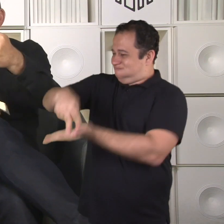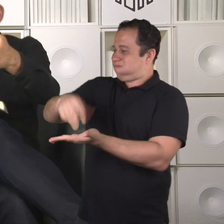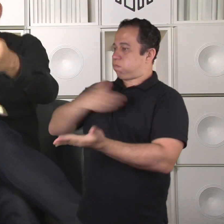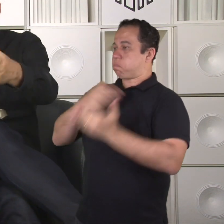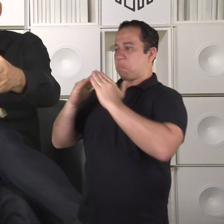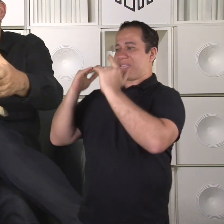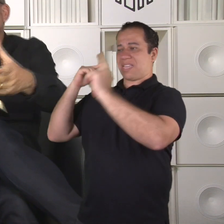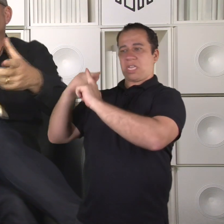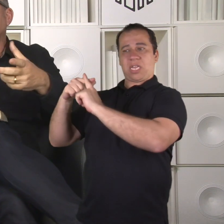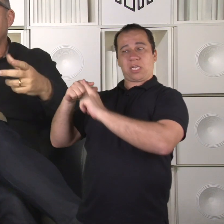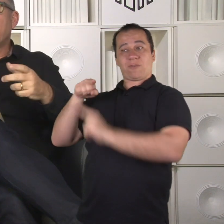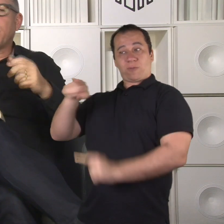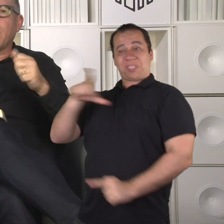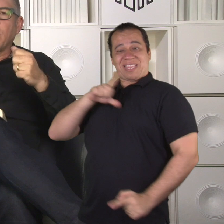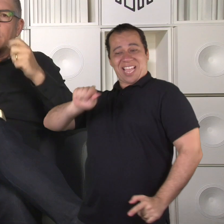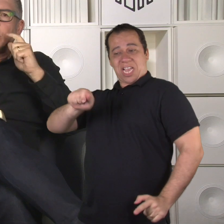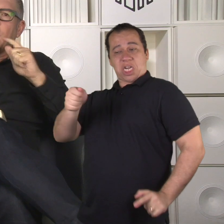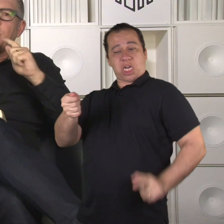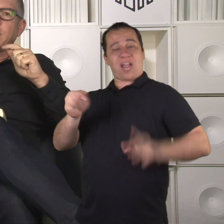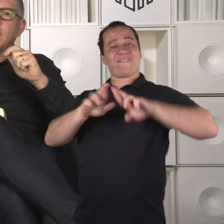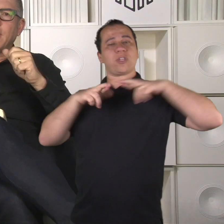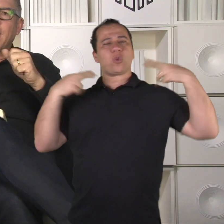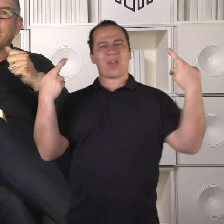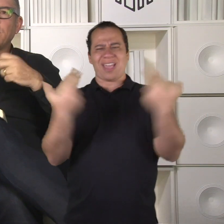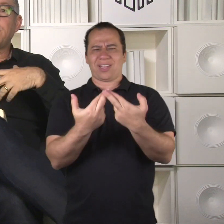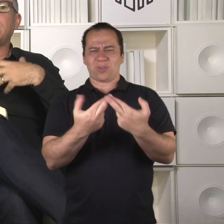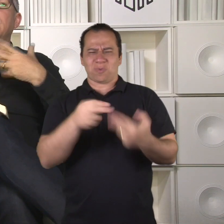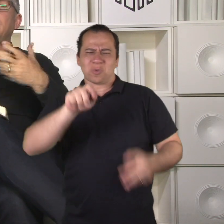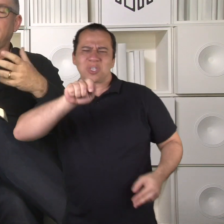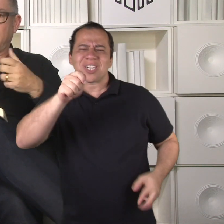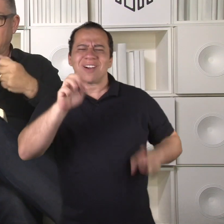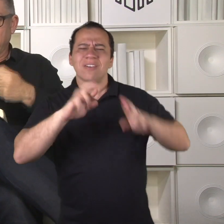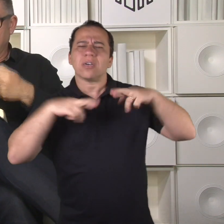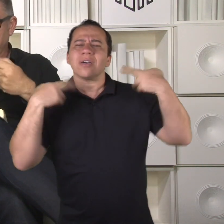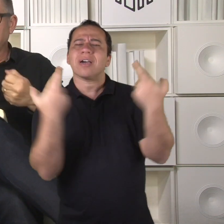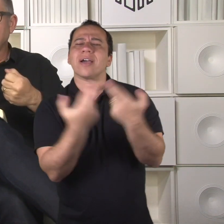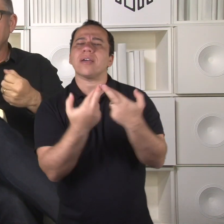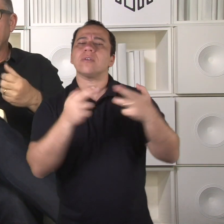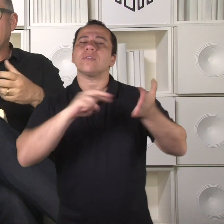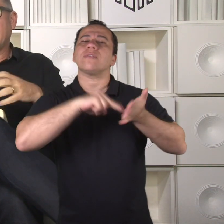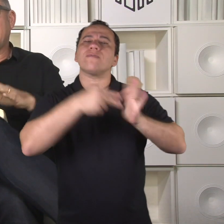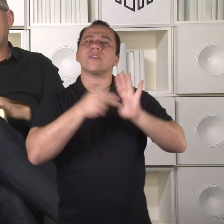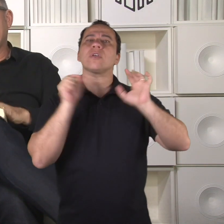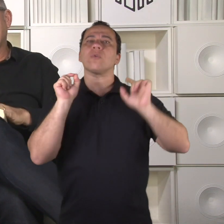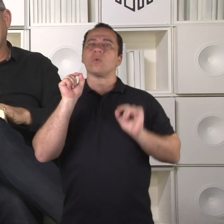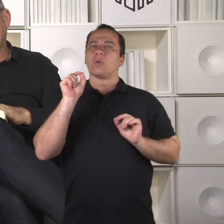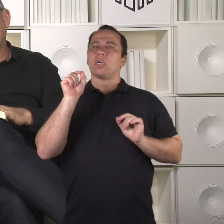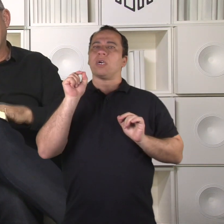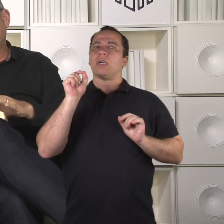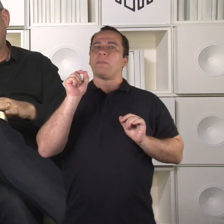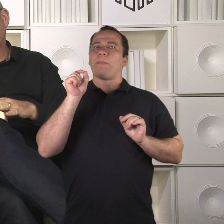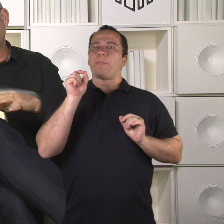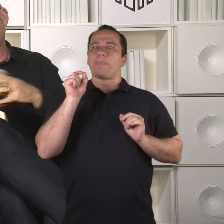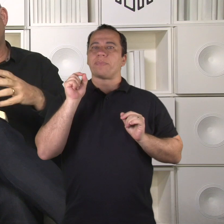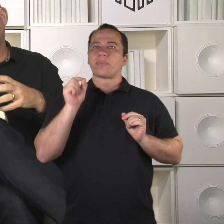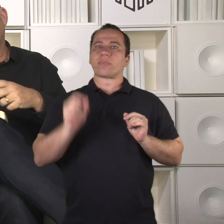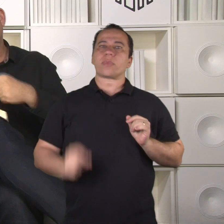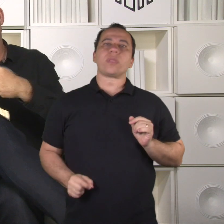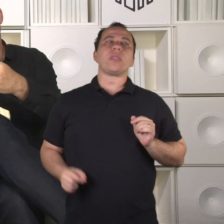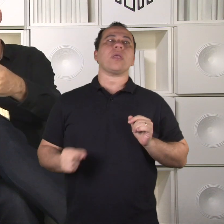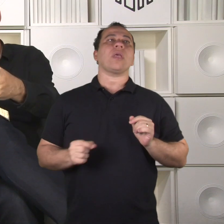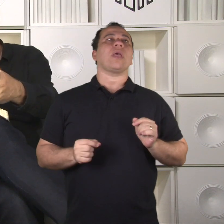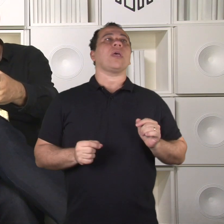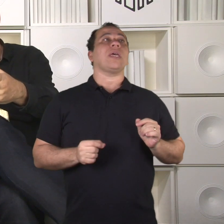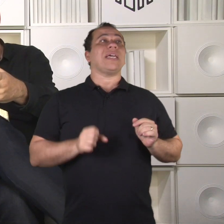vou dar para você as chaves do reino. Porque quando um rabino ganhava o direito de ter o seu jugo, se dizia que ele havia recebido